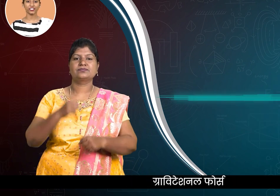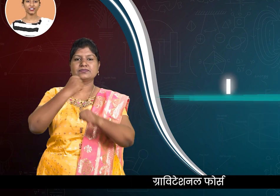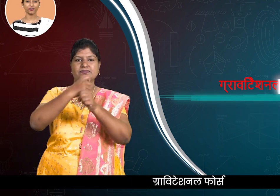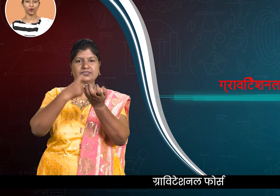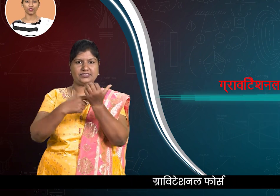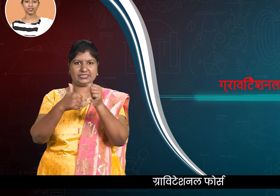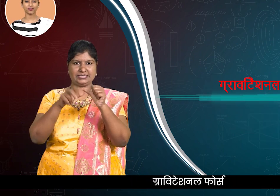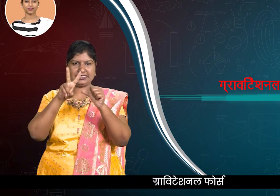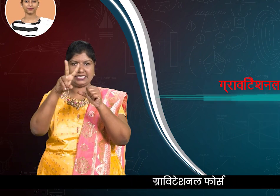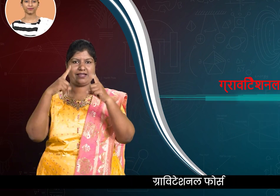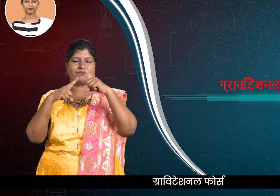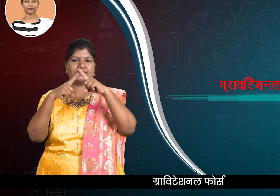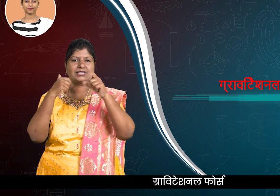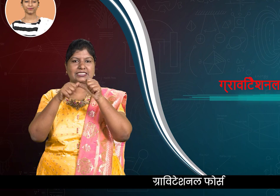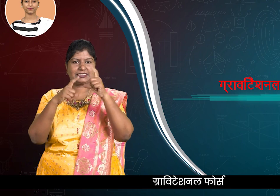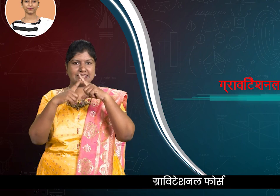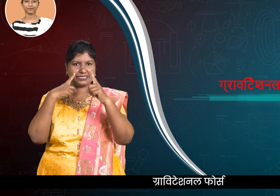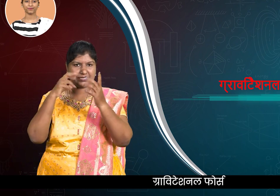ग्रेविटेशनल फोर्स।